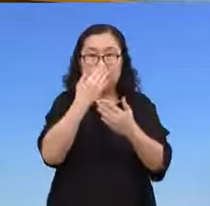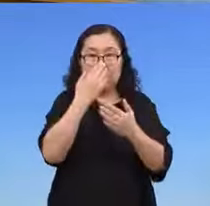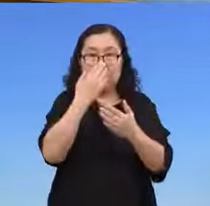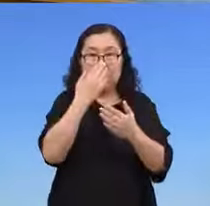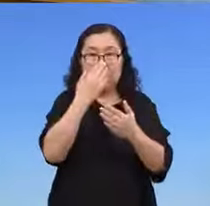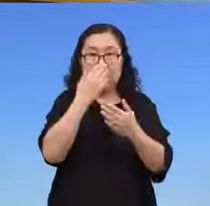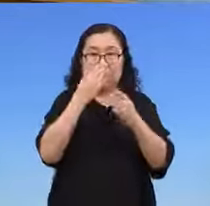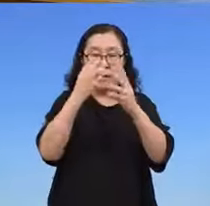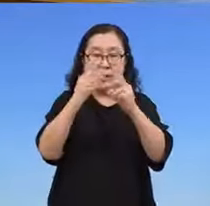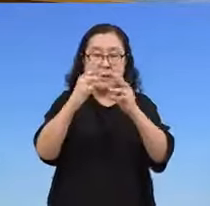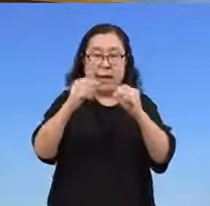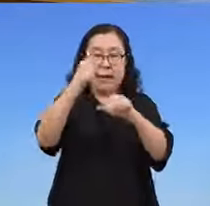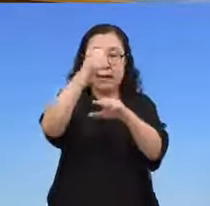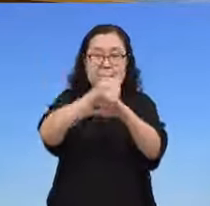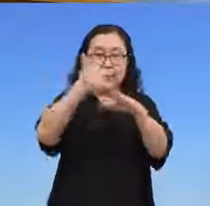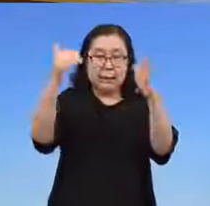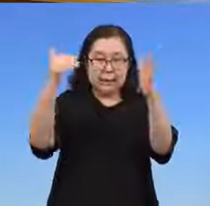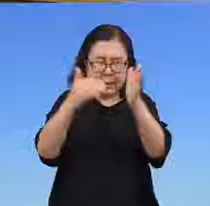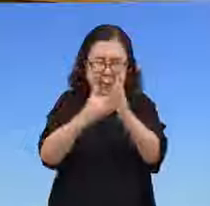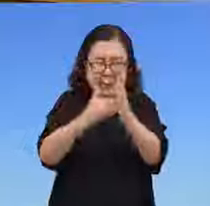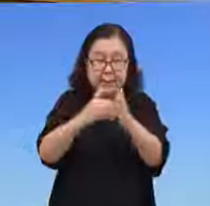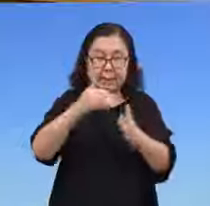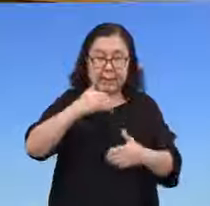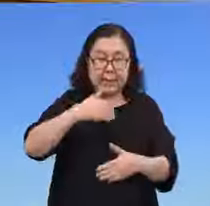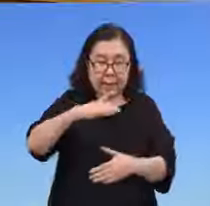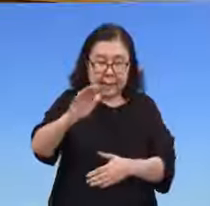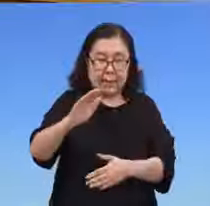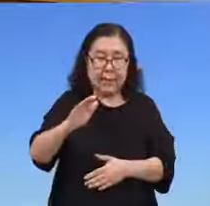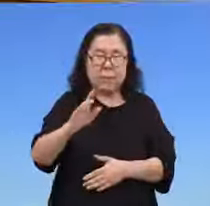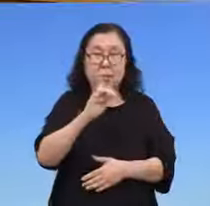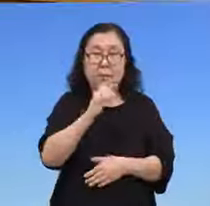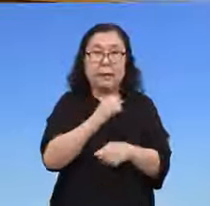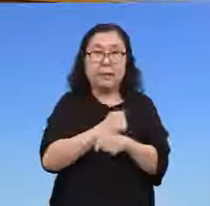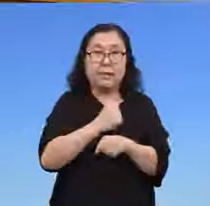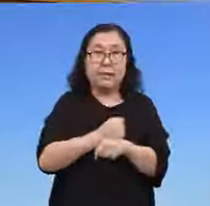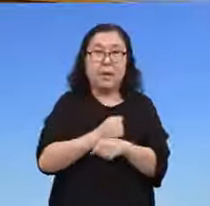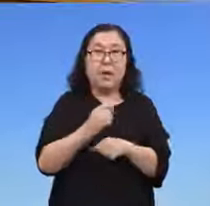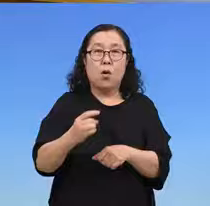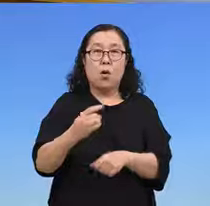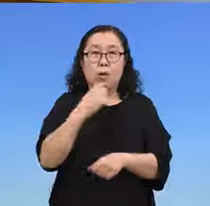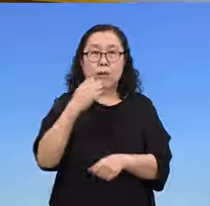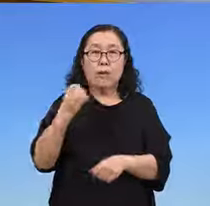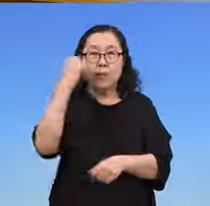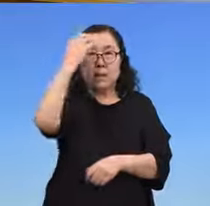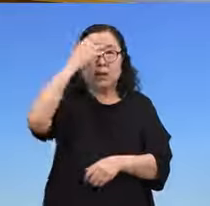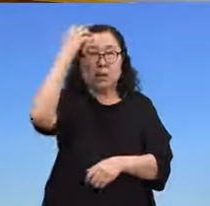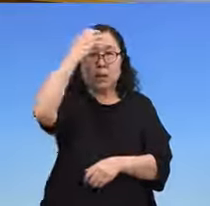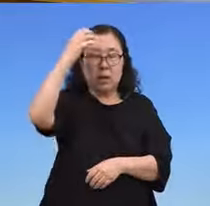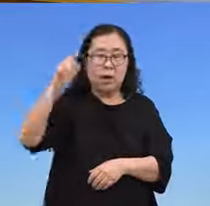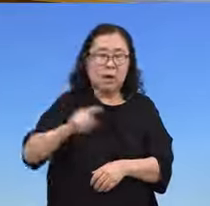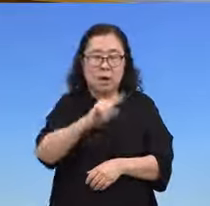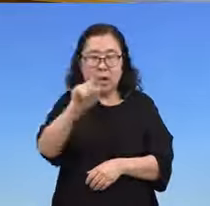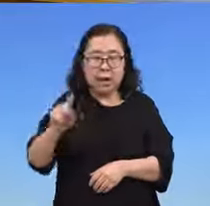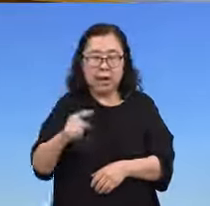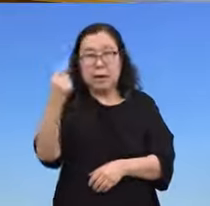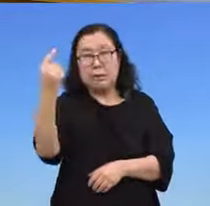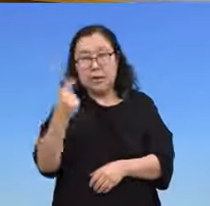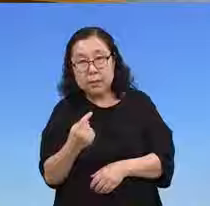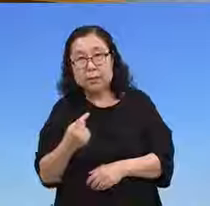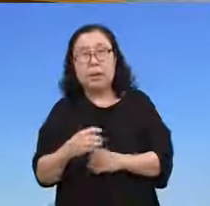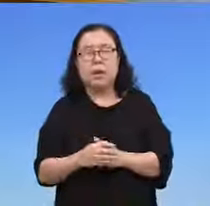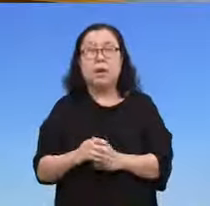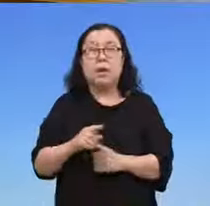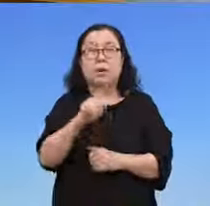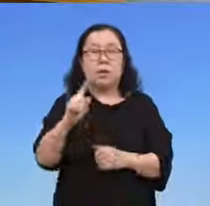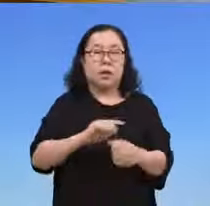다닐 때만 해도 온통 내 관심은 앞에 있는 그 굵은 글씨였습니다. 오직 성령이 너희에게 임하시면 너희가 권능을